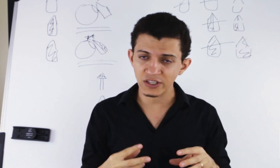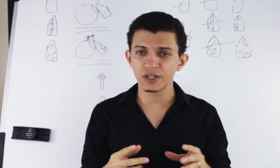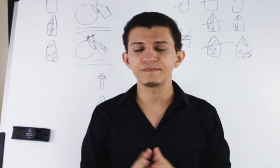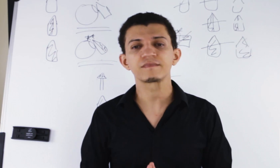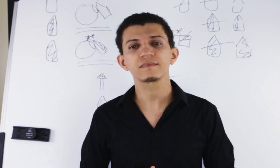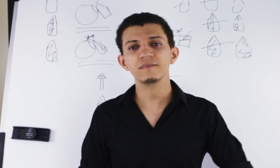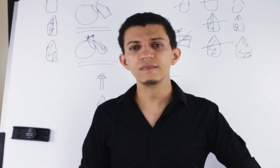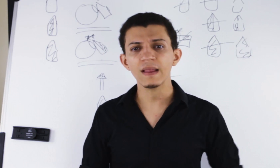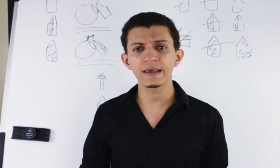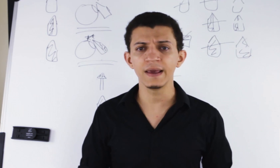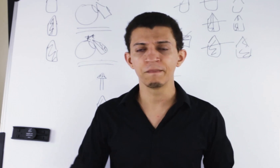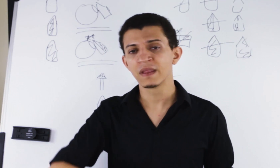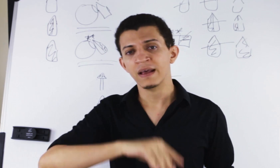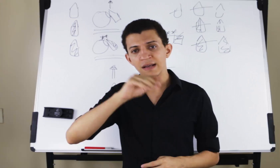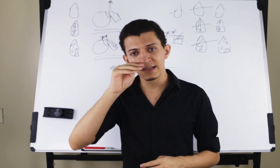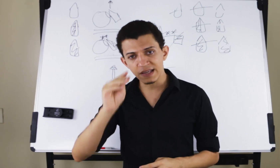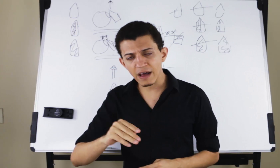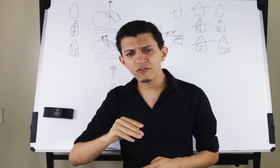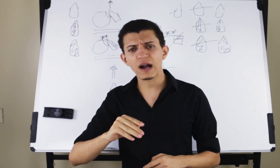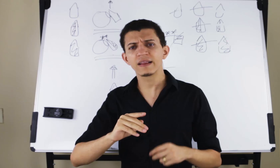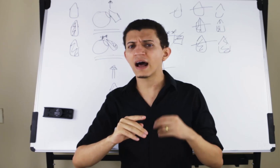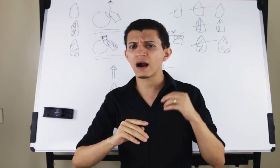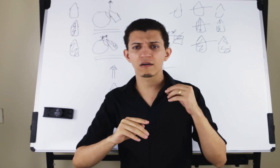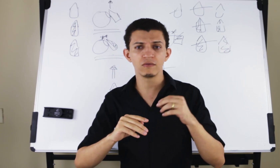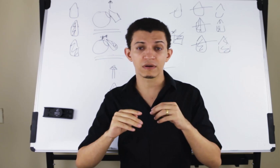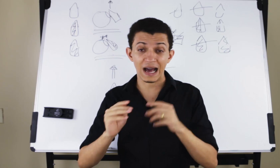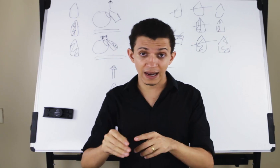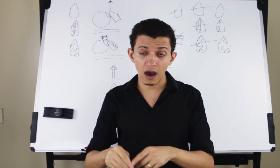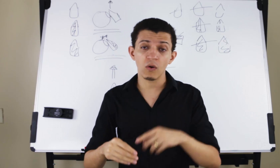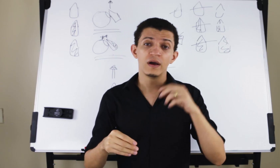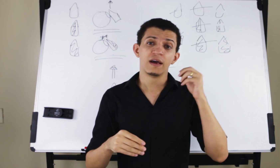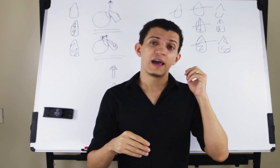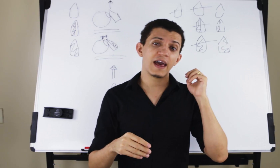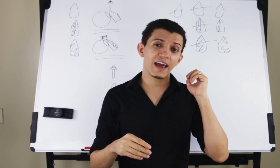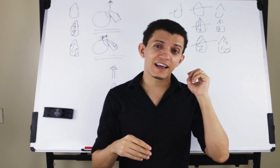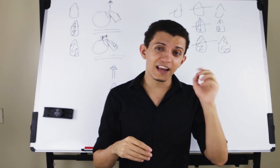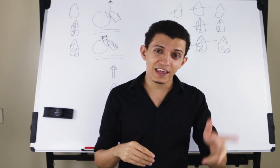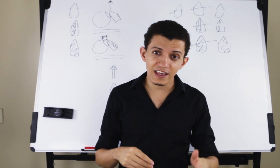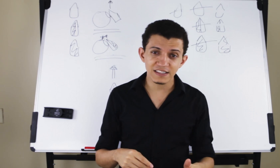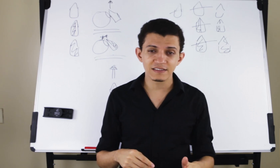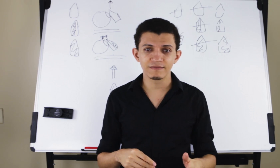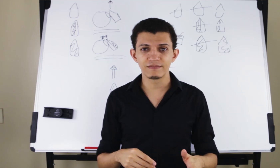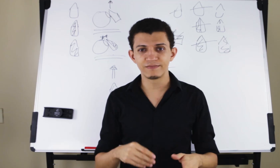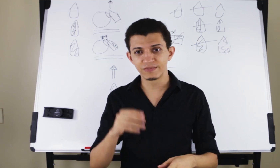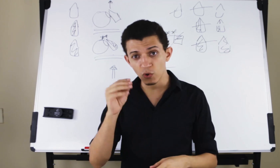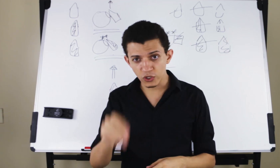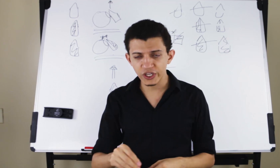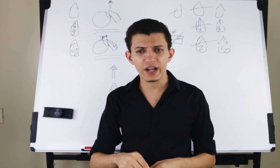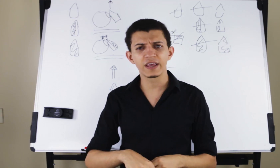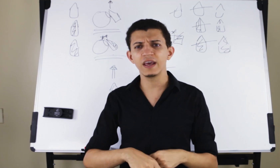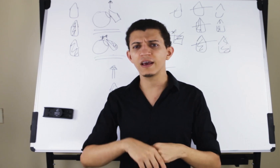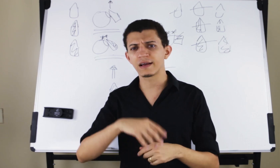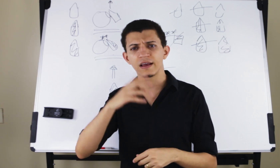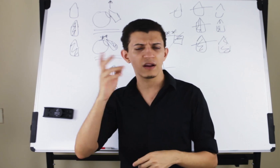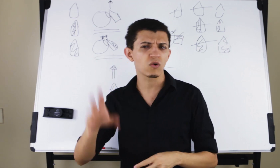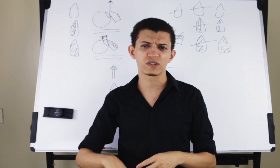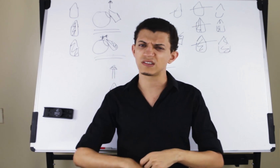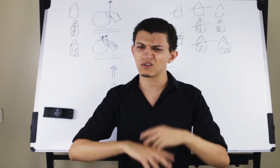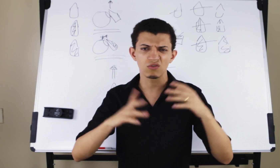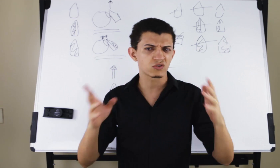interagir aqui. Se inscreve no canal, clique em curtir aqui, clique em não gostei se você não gostou